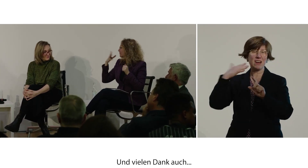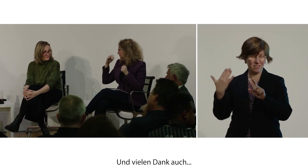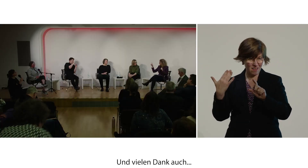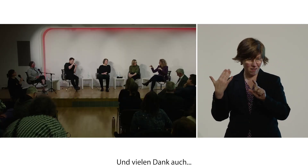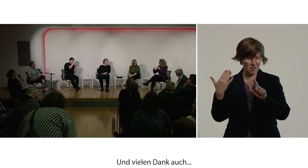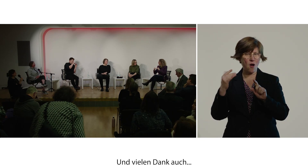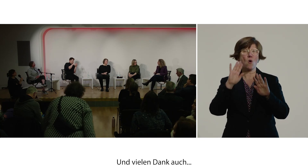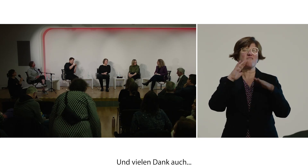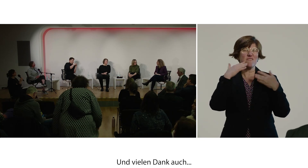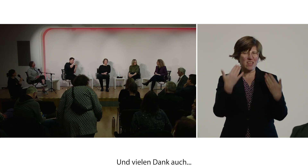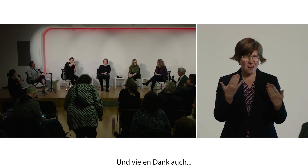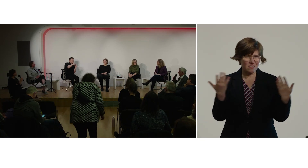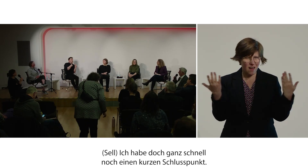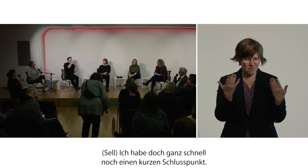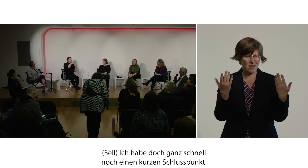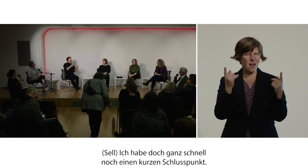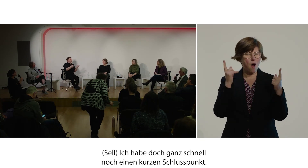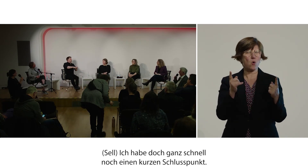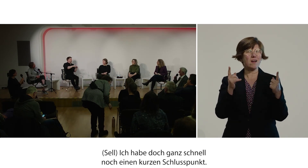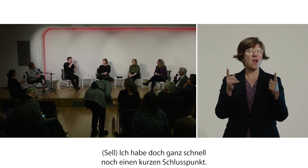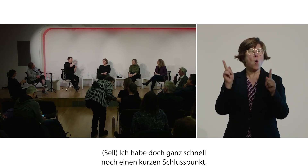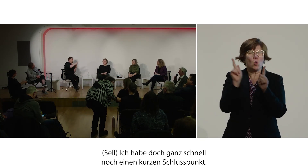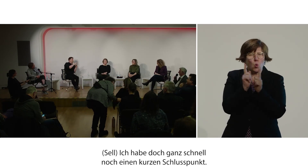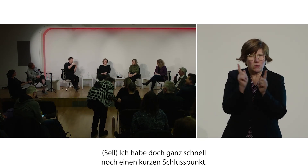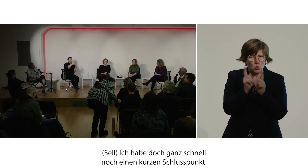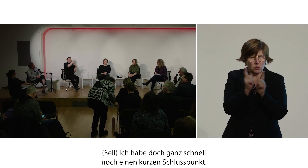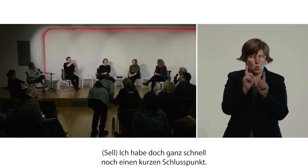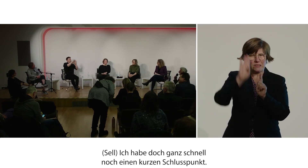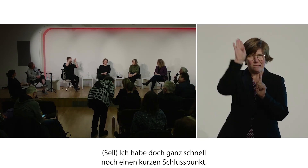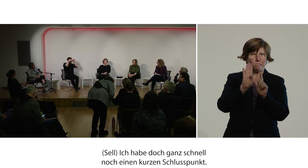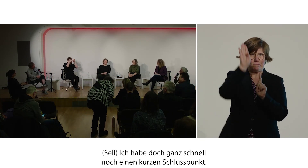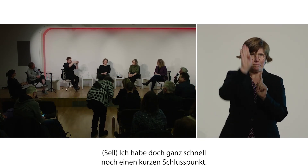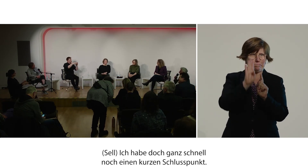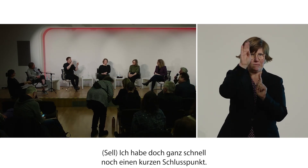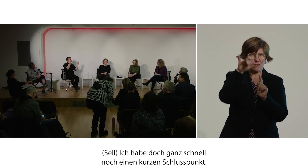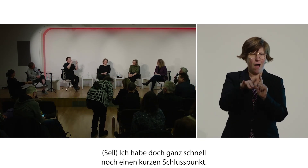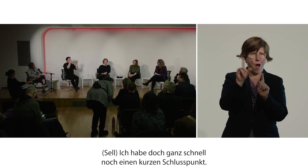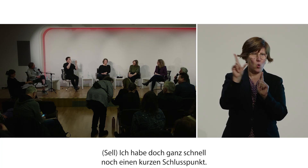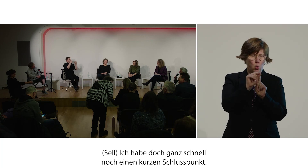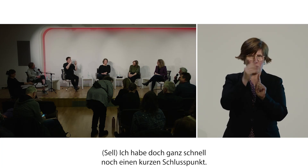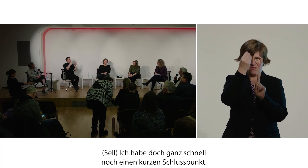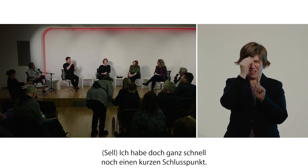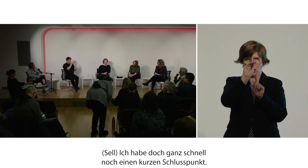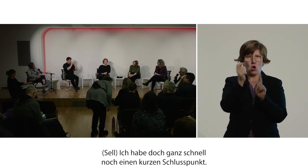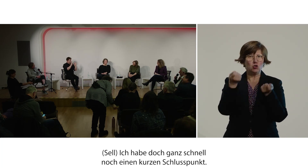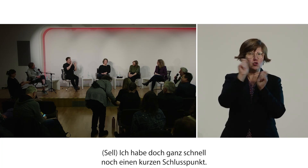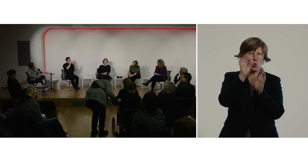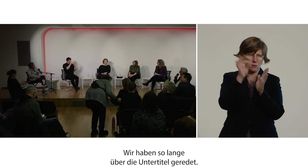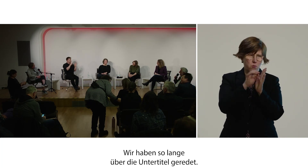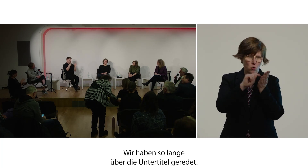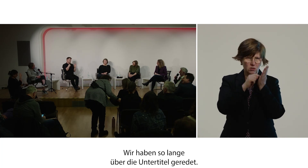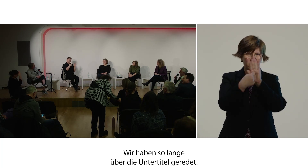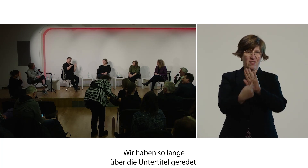Und vielen Dank auch an Ich habe doch noch ganz, ganz schnell noch einen kurzen Schlusspunkt noch.